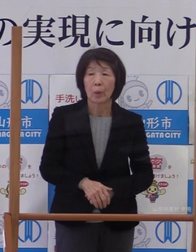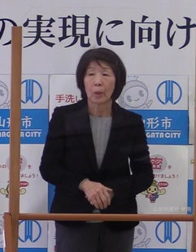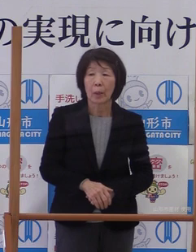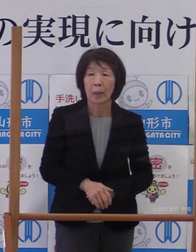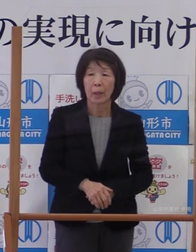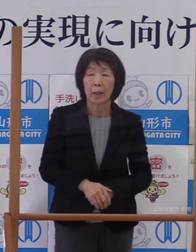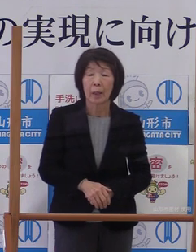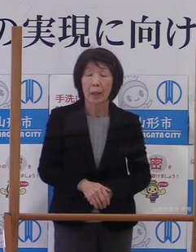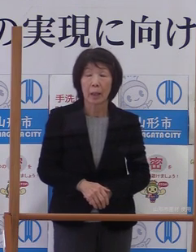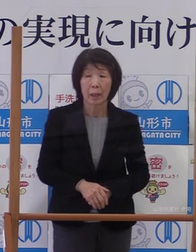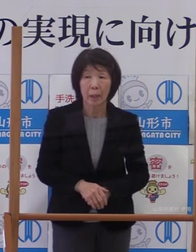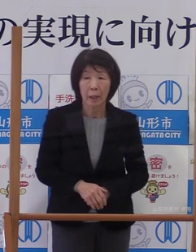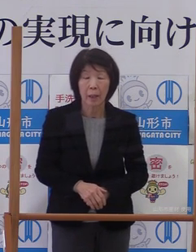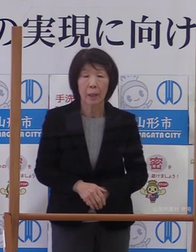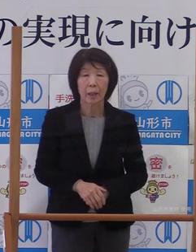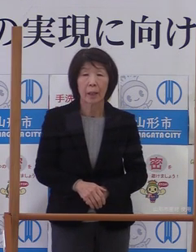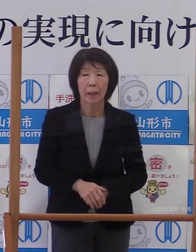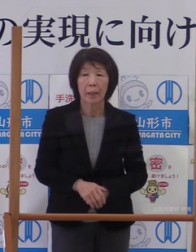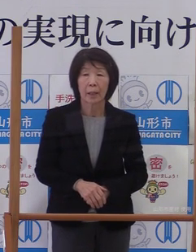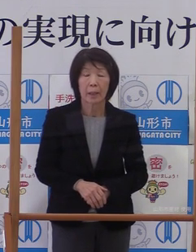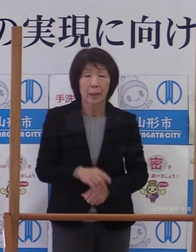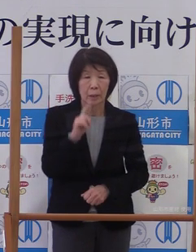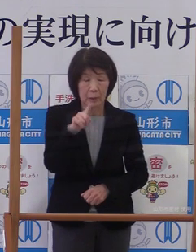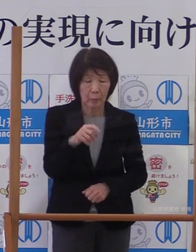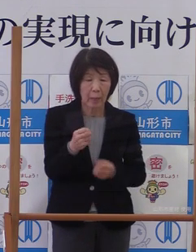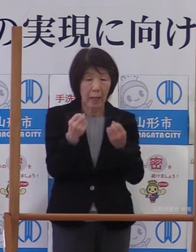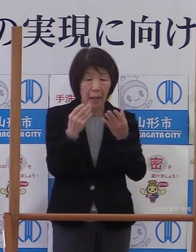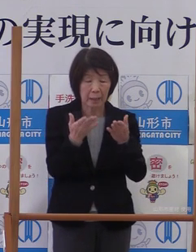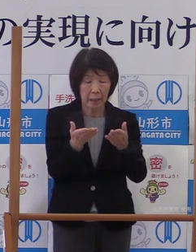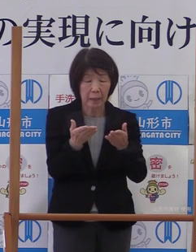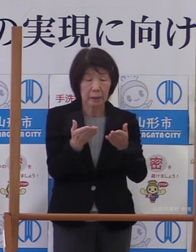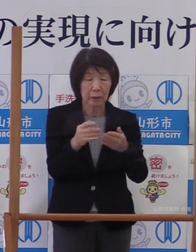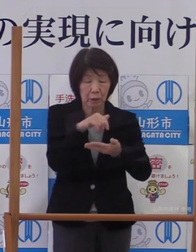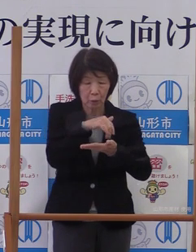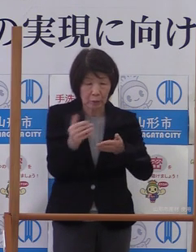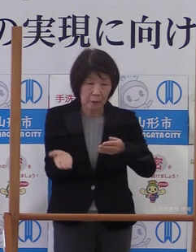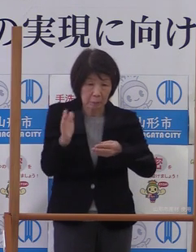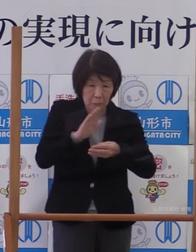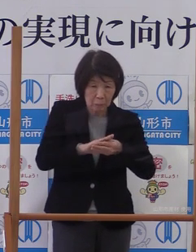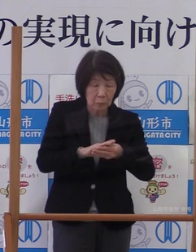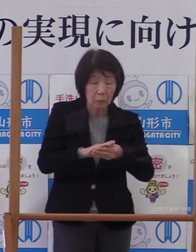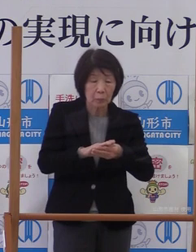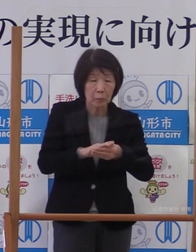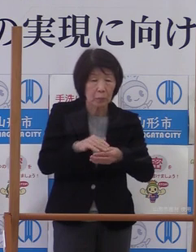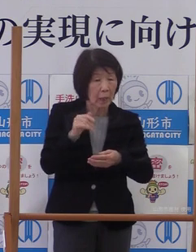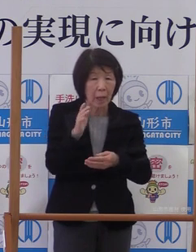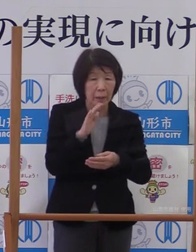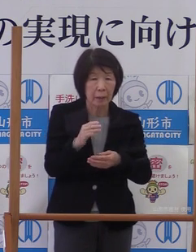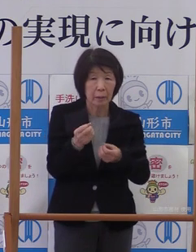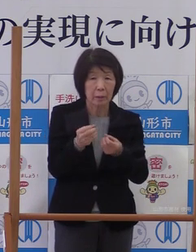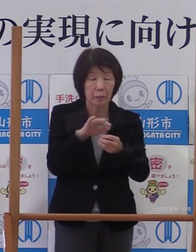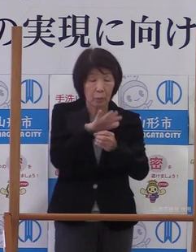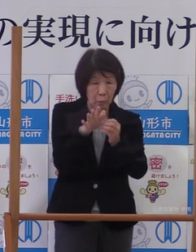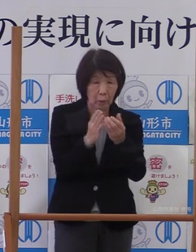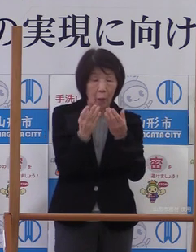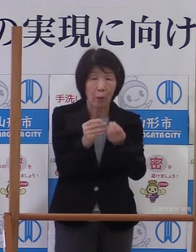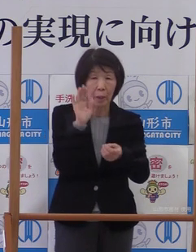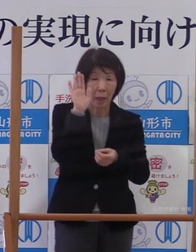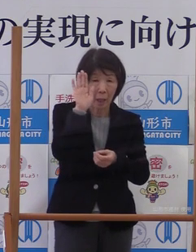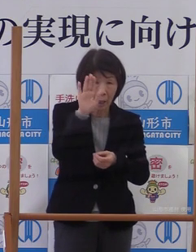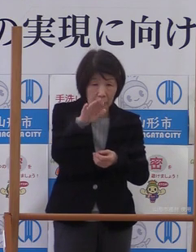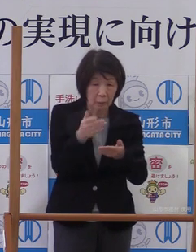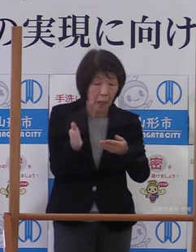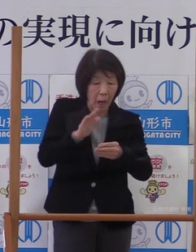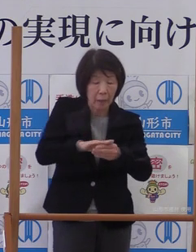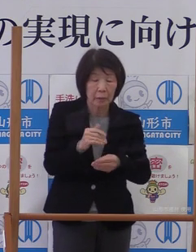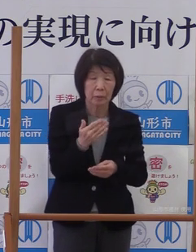ものは、まあ、あまりその新年度には盛り込まずに、アフターコロナのさっきの36と、いうことになっているということで、